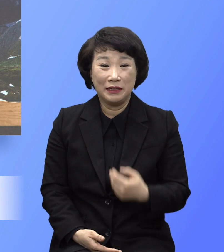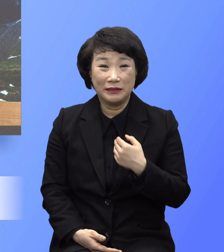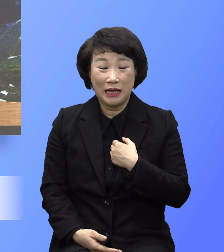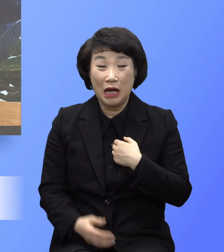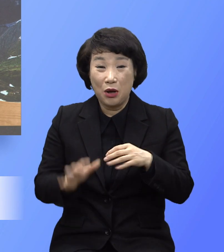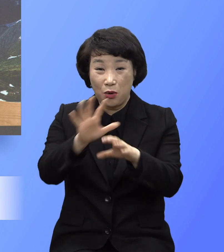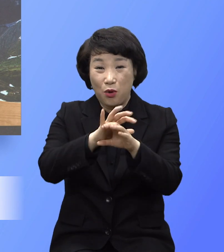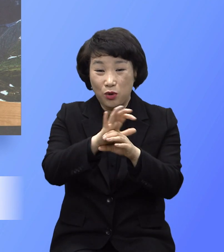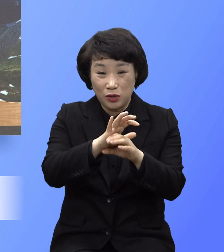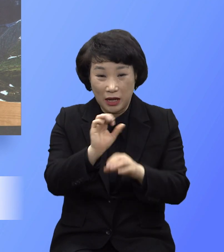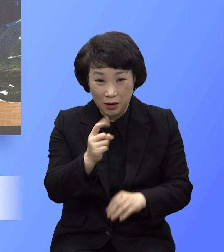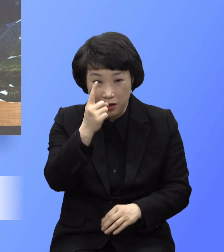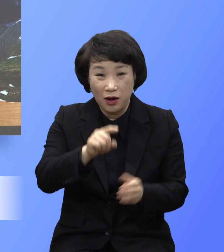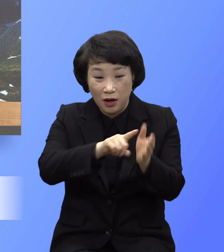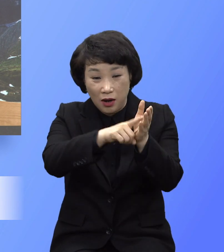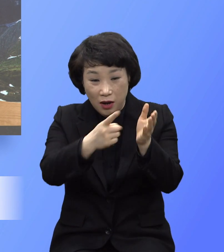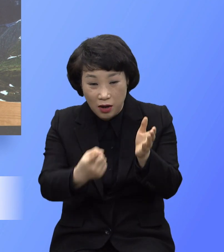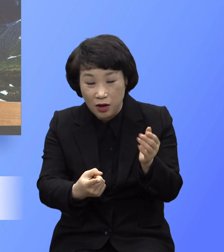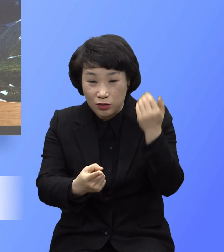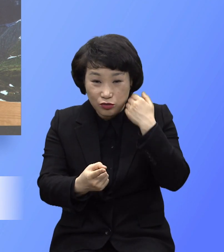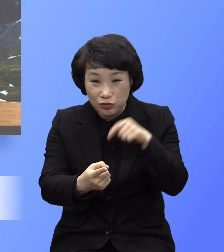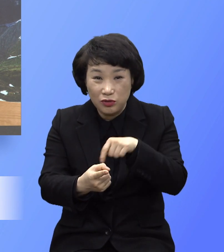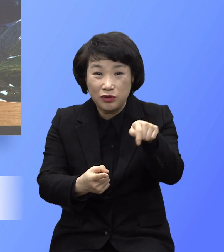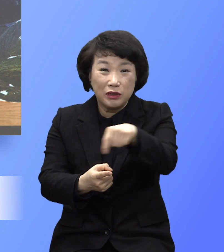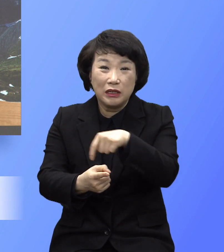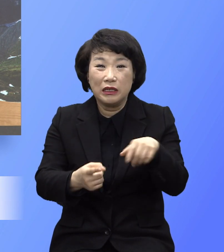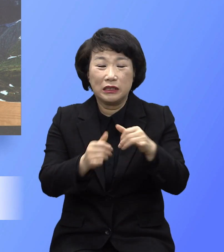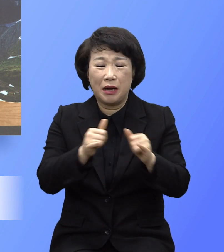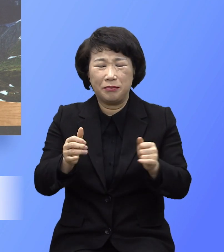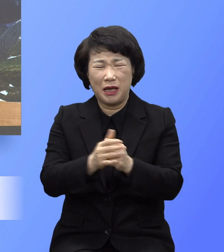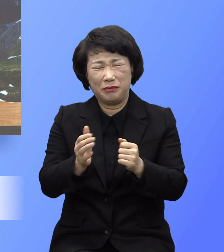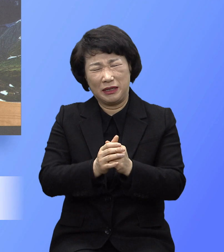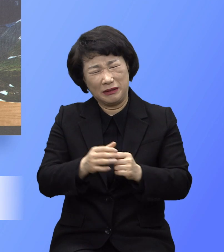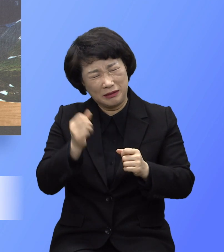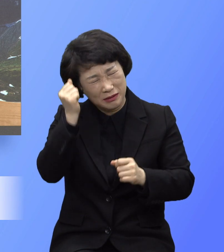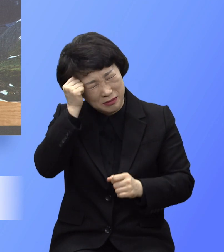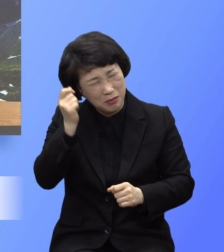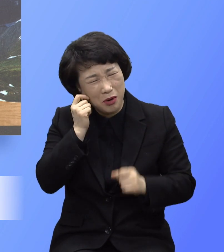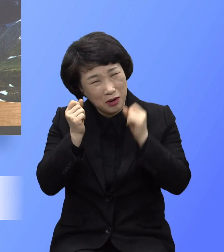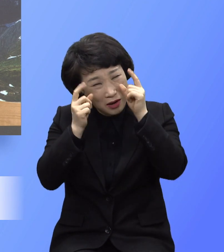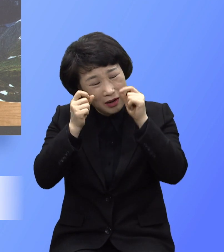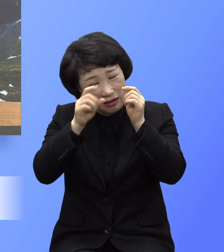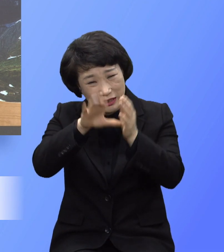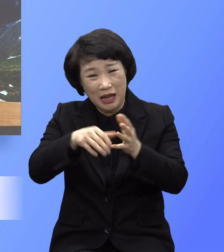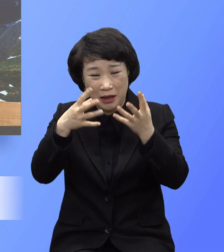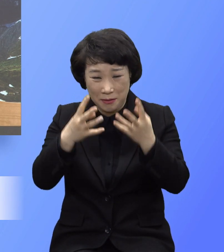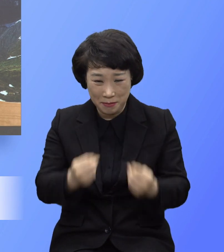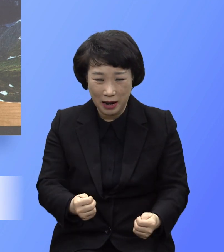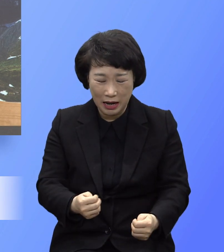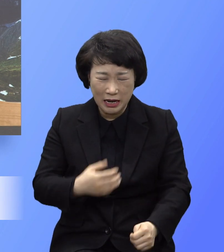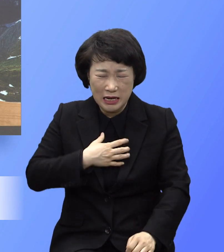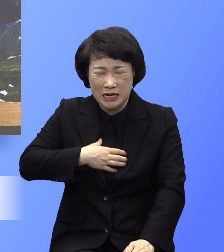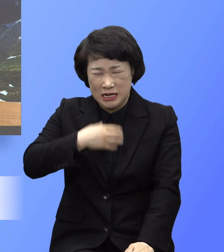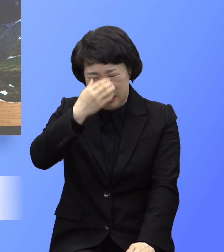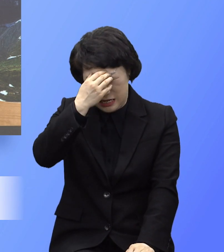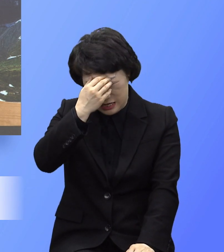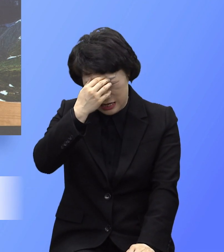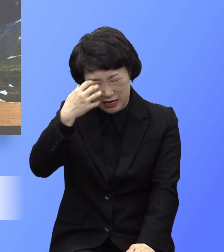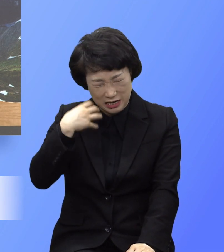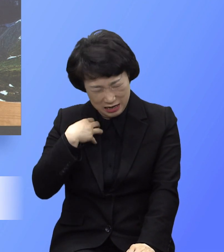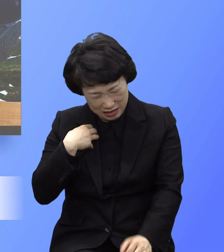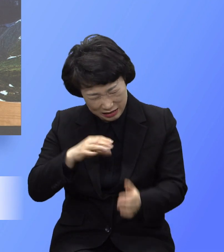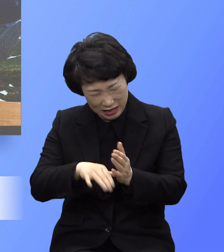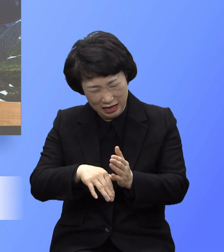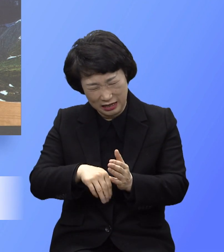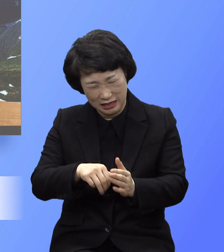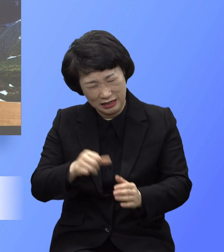나는 코로나로 잊어버린 영혼들 때문에 밤잠을 못 잘 때가 많이 있으며 심히 고통스러울 때는